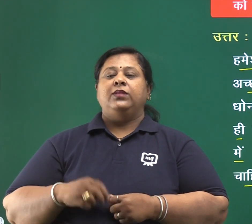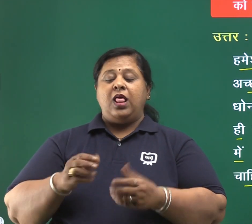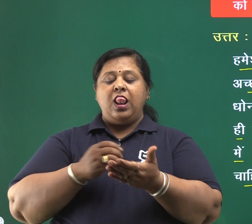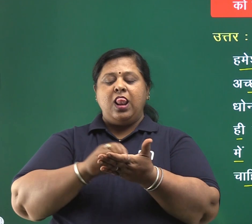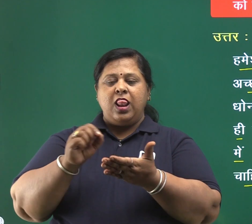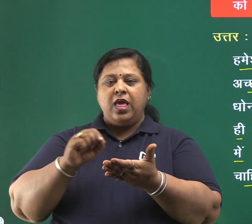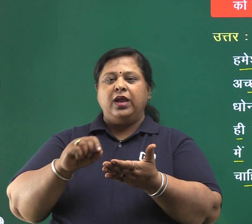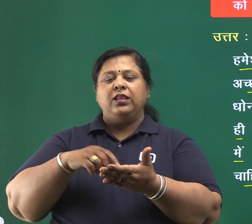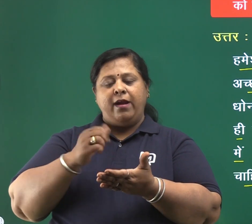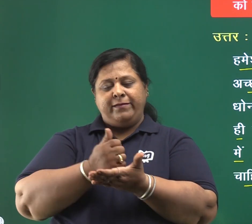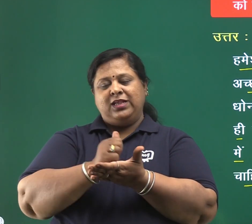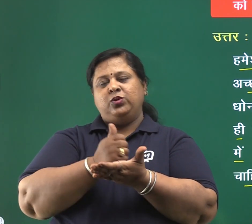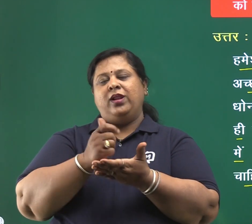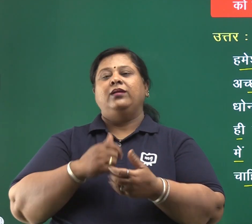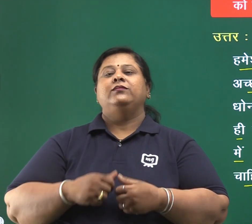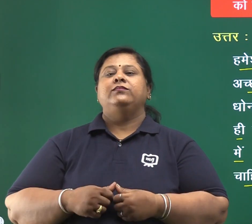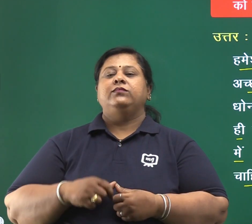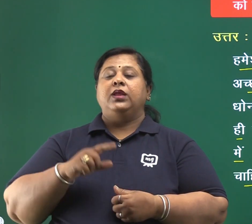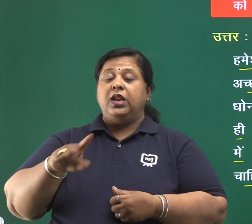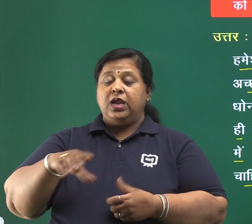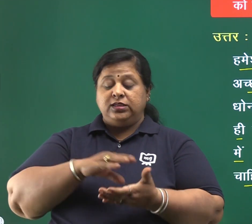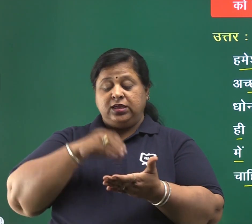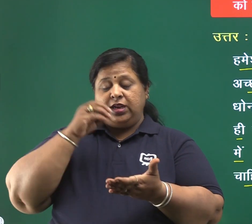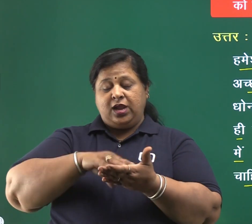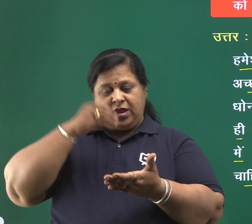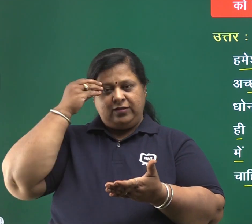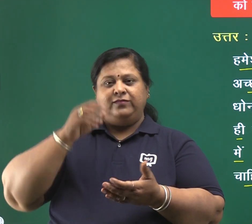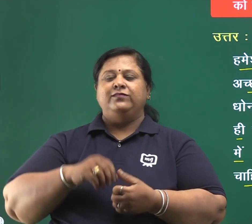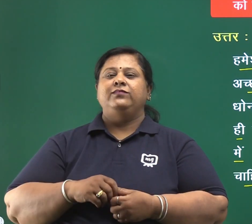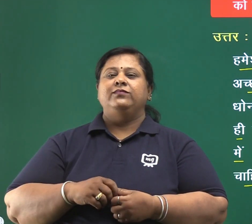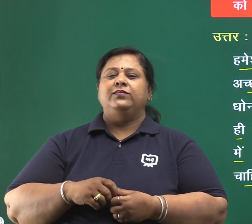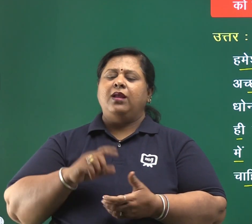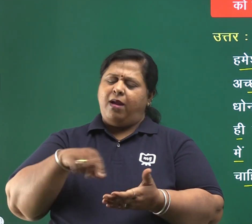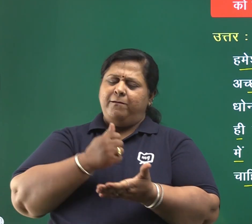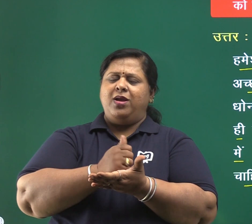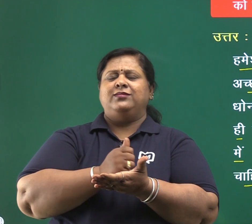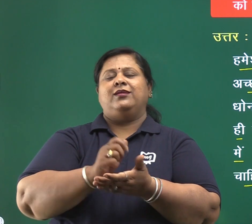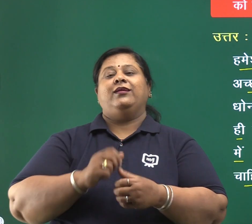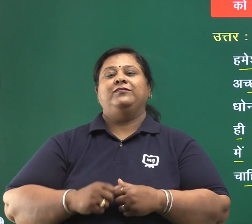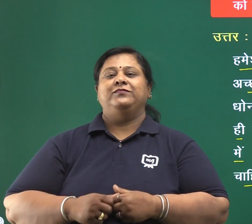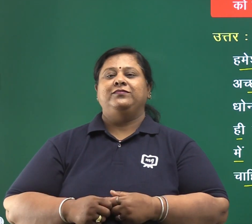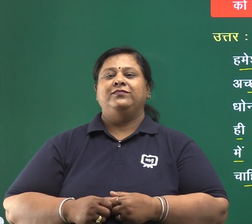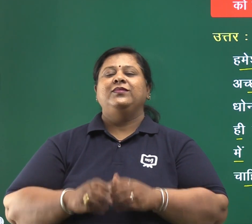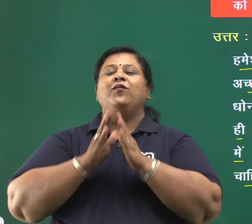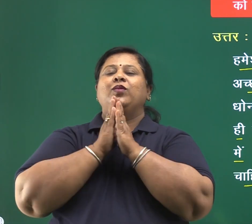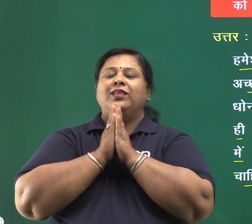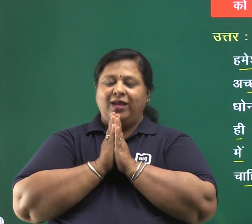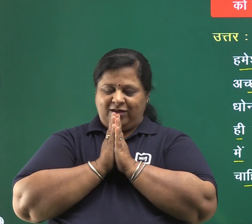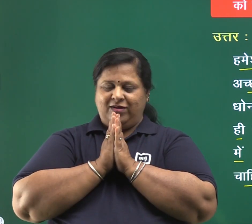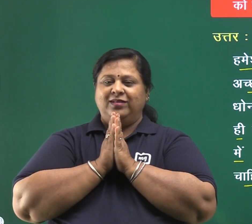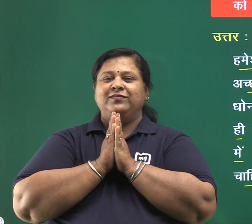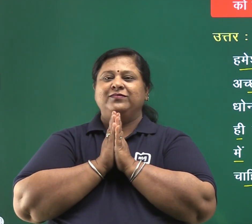लिखित अभ्यास द्वारा इन्हें सीखने का अभ्यास करें। धन्यवाद।